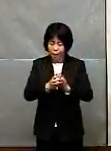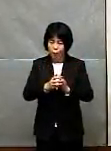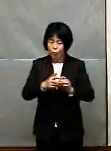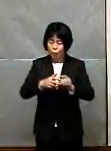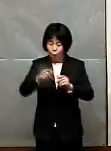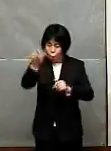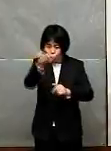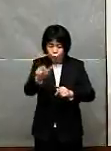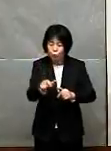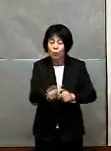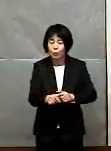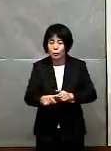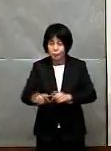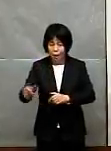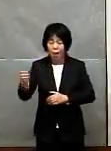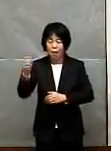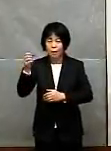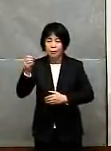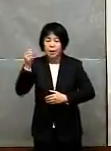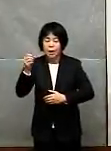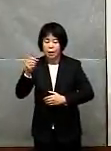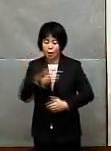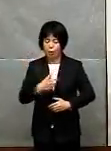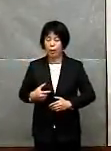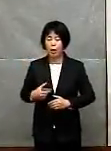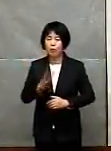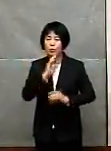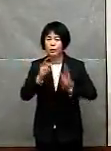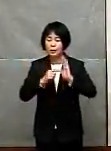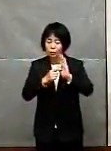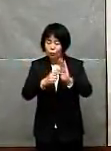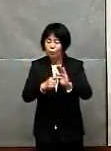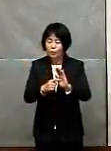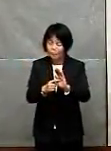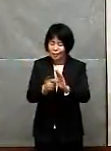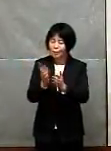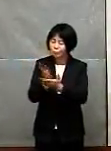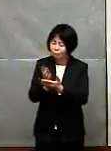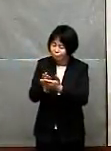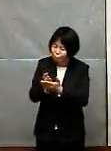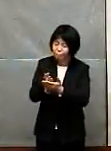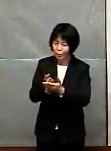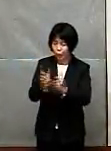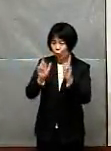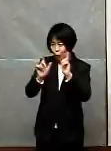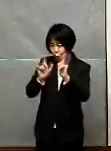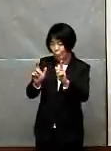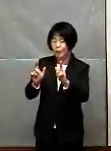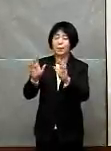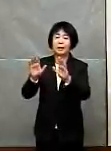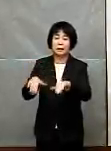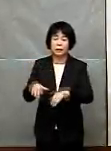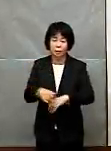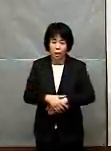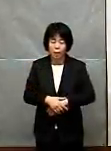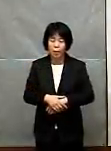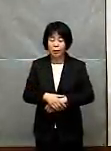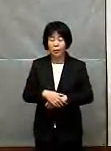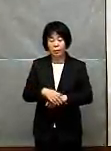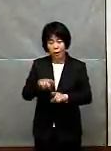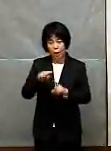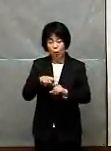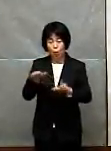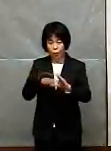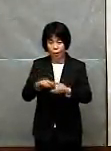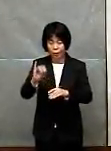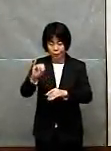した聖火リレーの実施について、働きかけるよう要望をいたしました。小池知事から